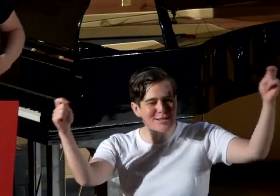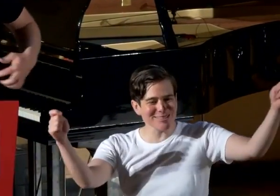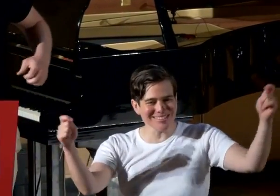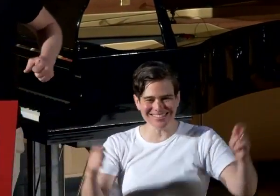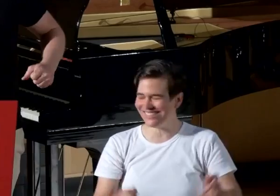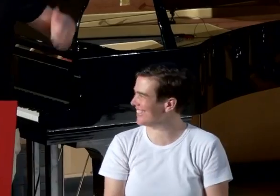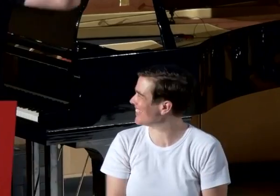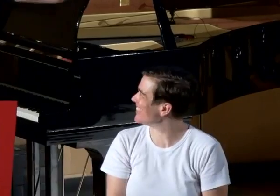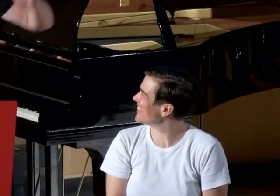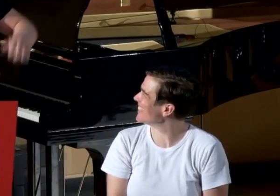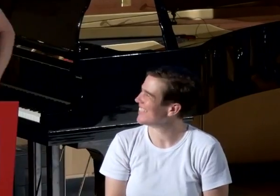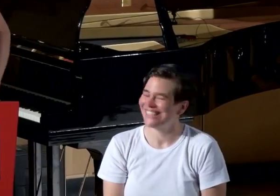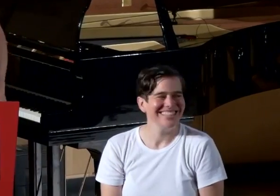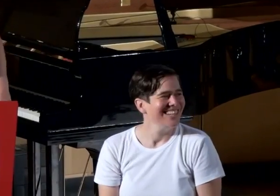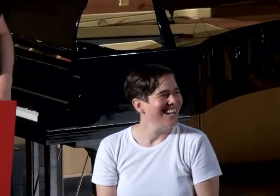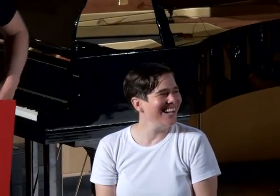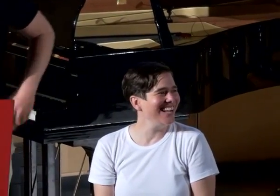Könnte mich auch da hinstellen.